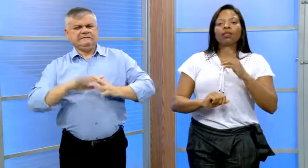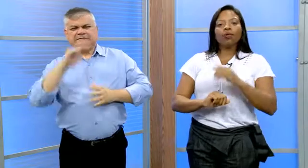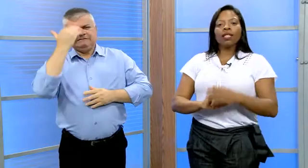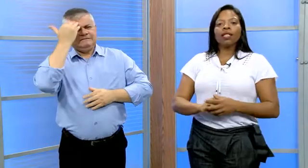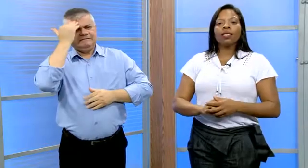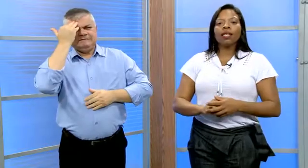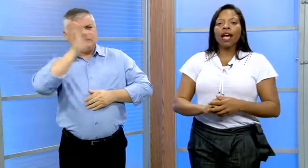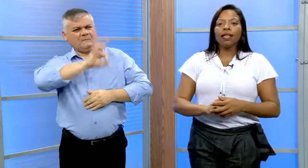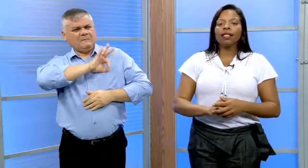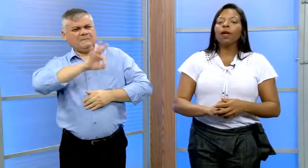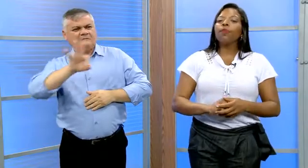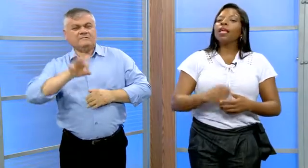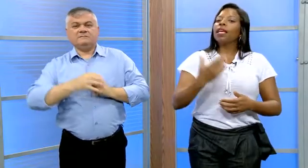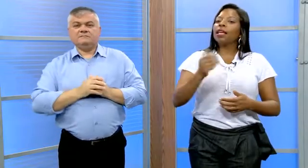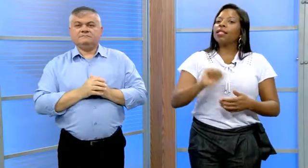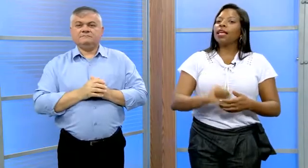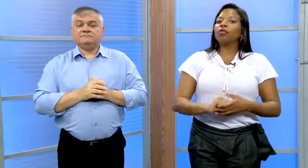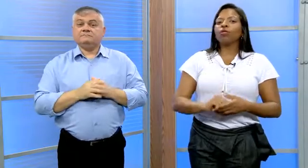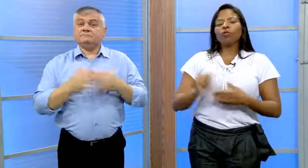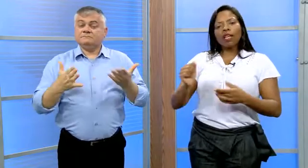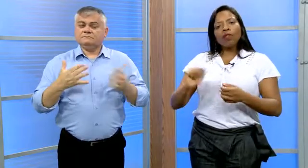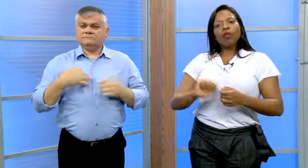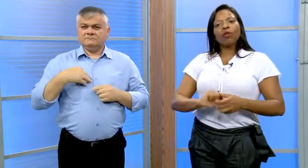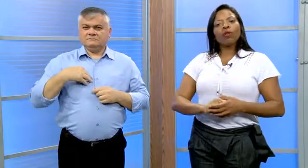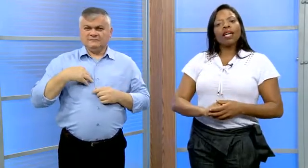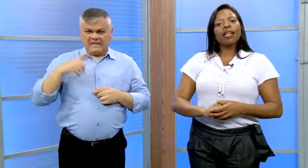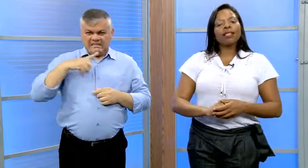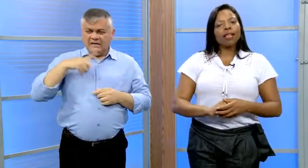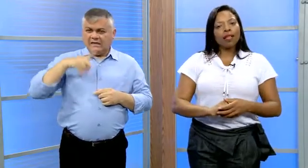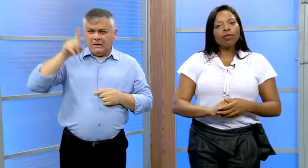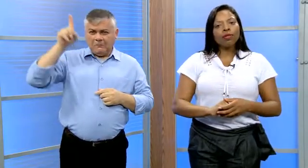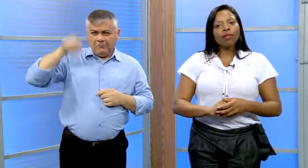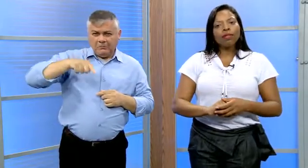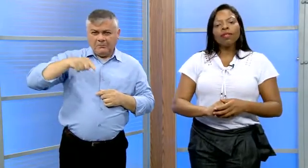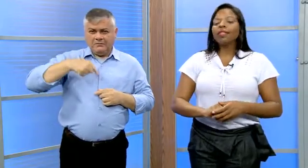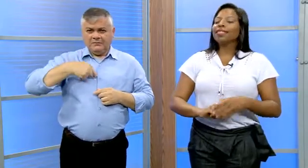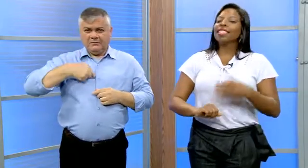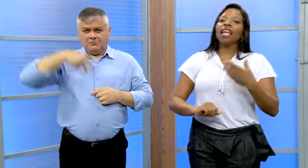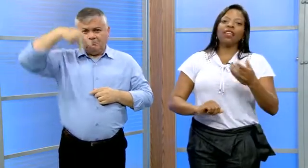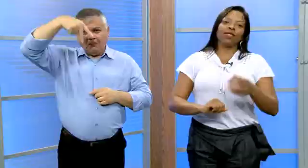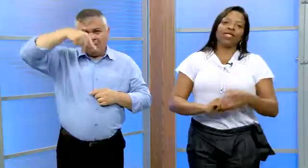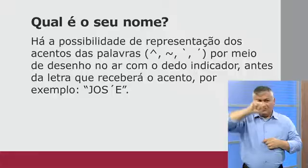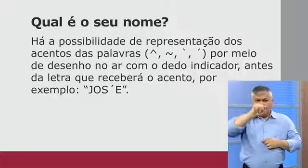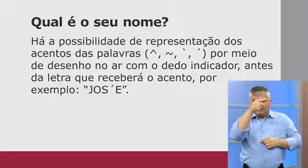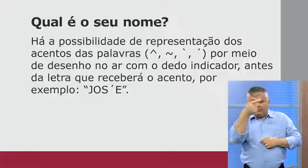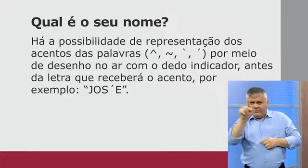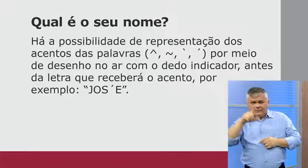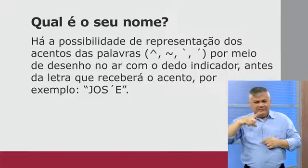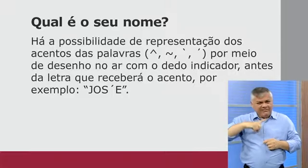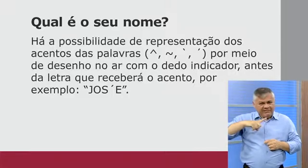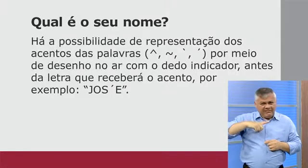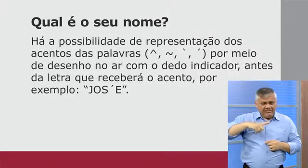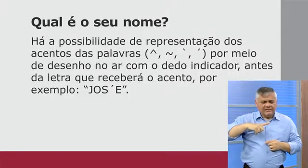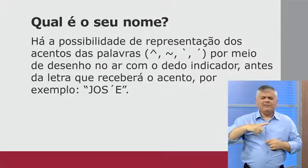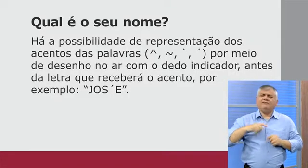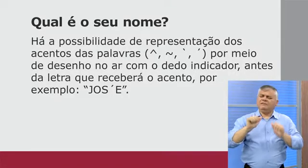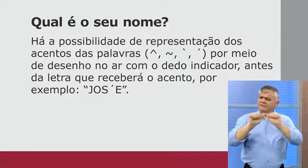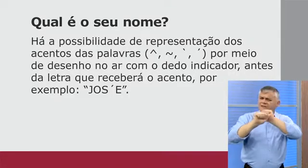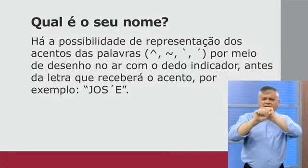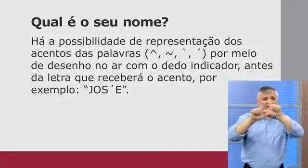leitura desses sinais. E acentos, eu tenho como colocar acento? Claro que sim. Todas as palavras